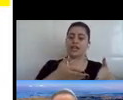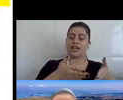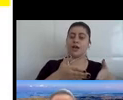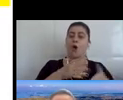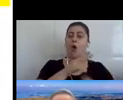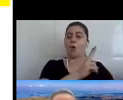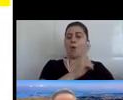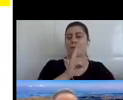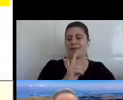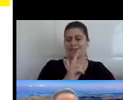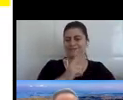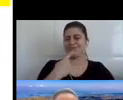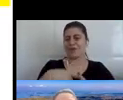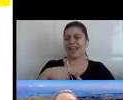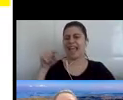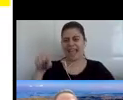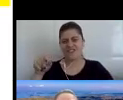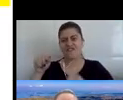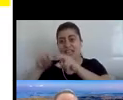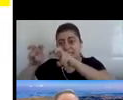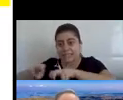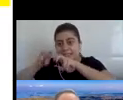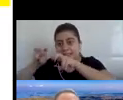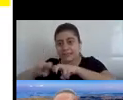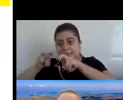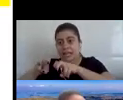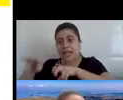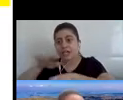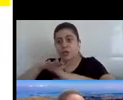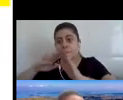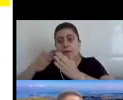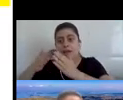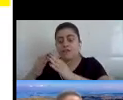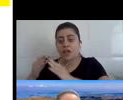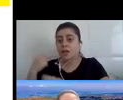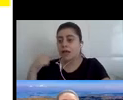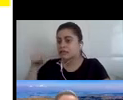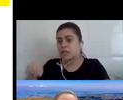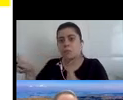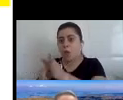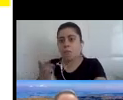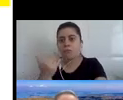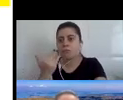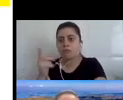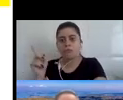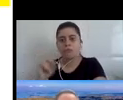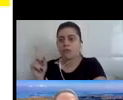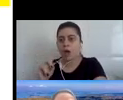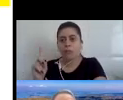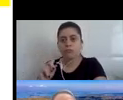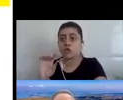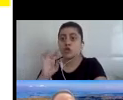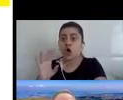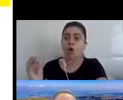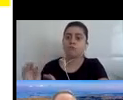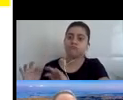é uma produção agroecológica em regiões periféricas, mas que não chega nessas regiões. Elas abastecem urbano, então a